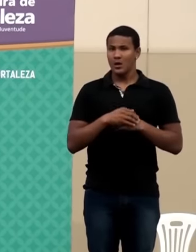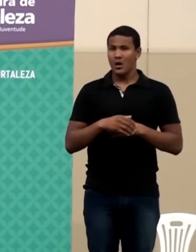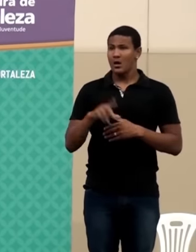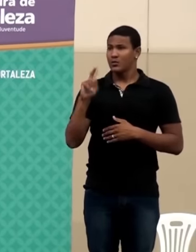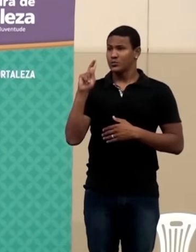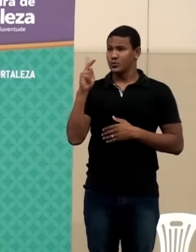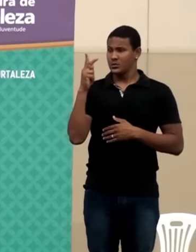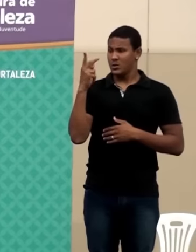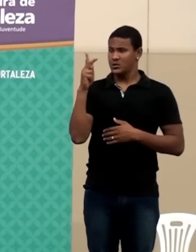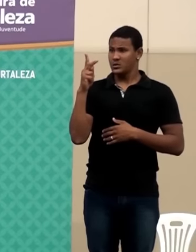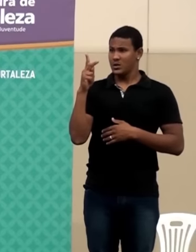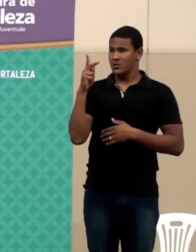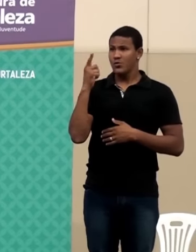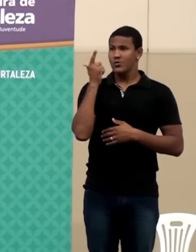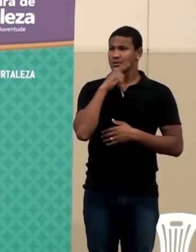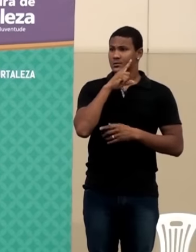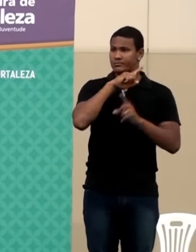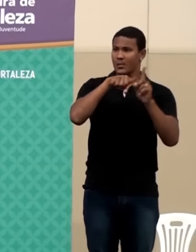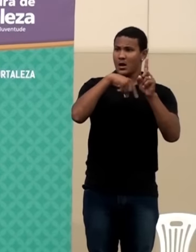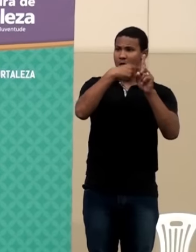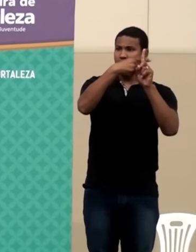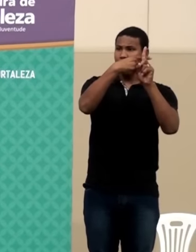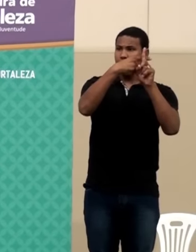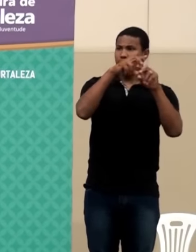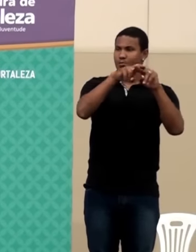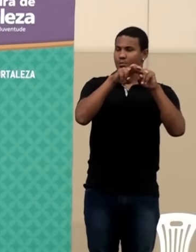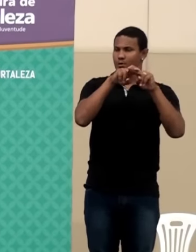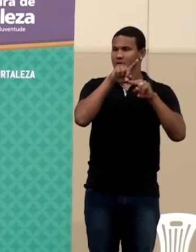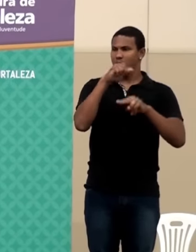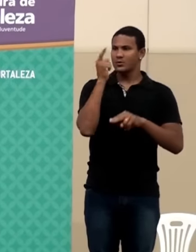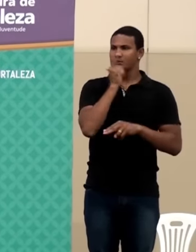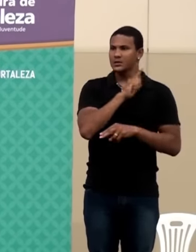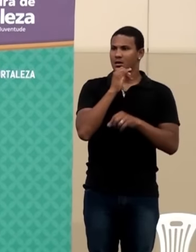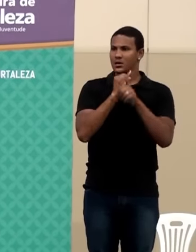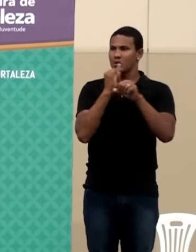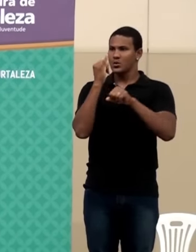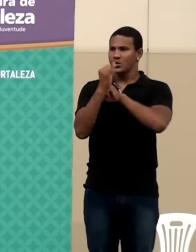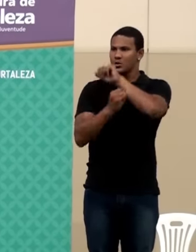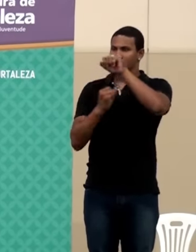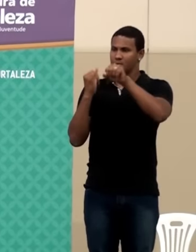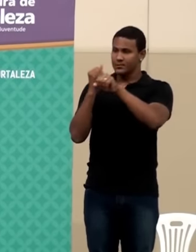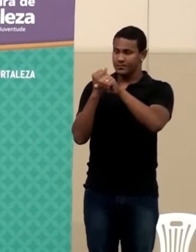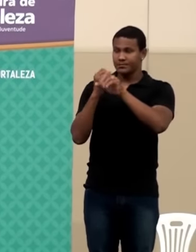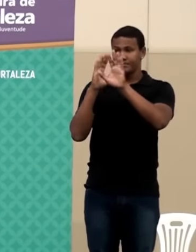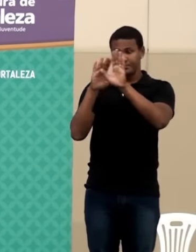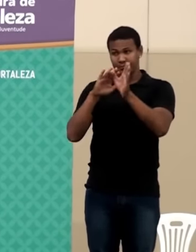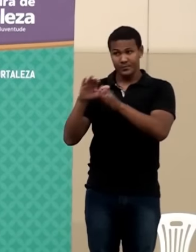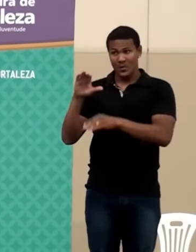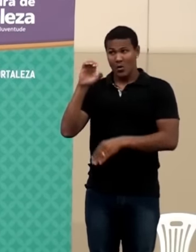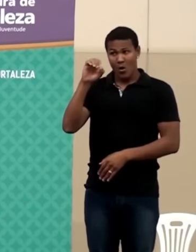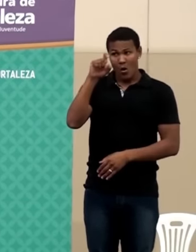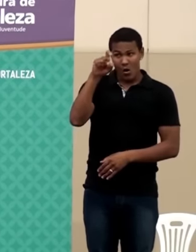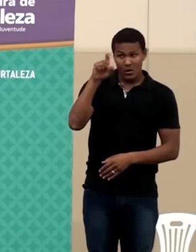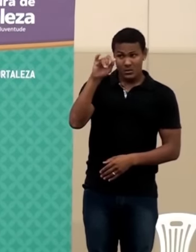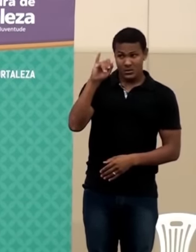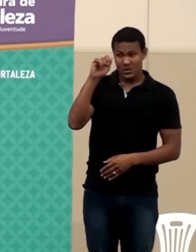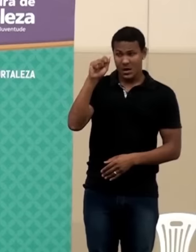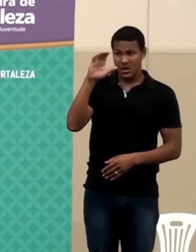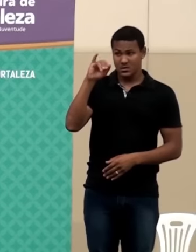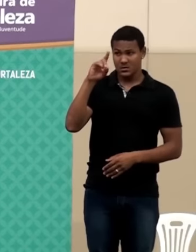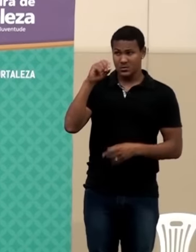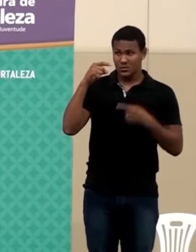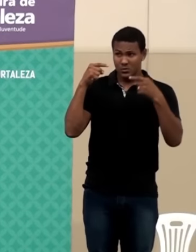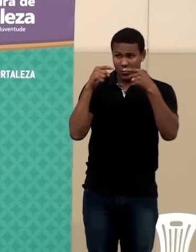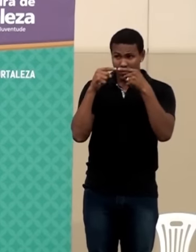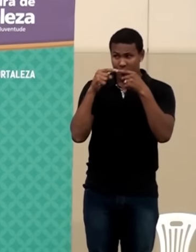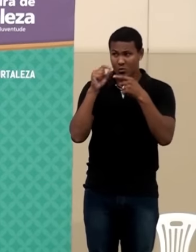positivo ele vai ser mais facilmente ionizável, tá? Então, para os oxiácidos, os hidrogênios ionizáveis